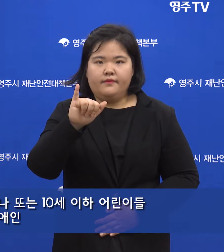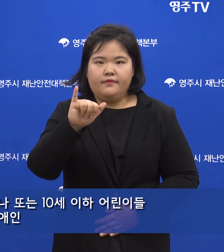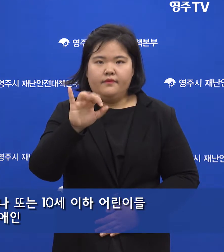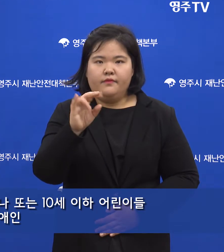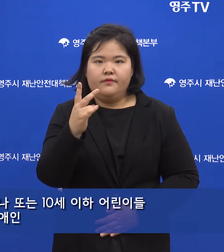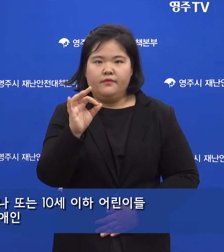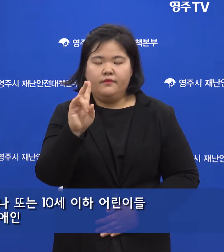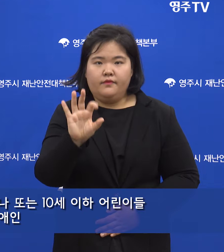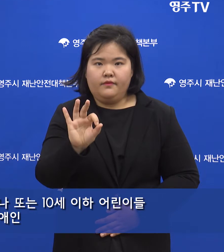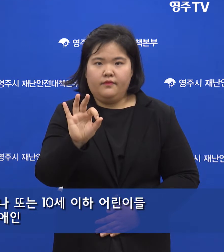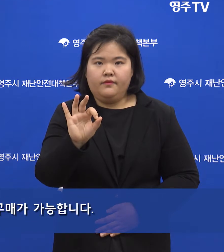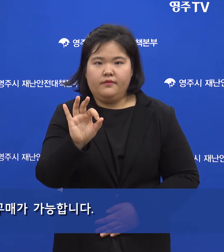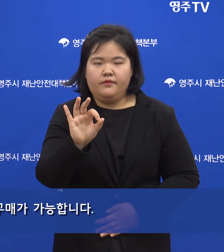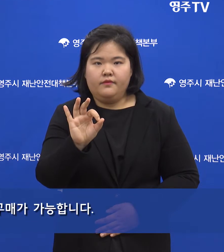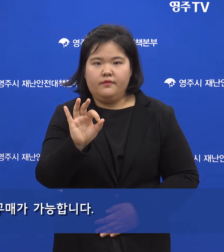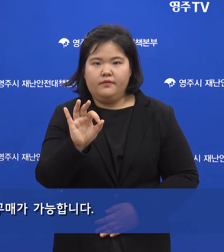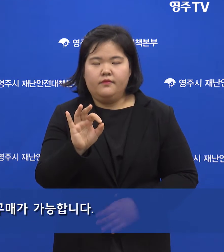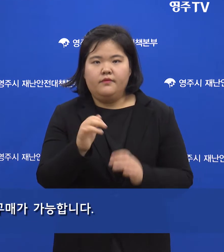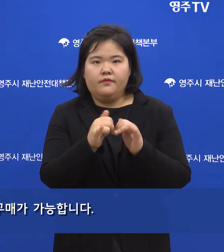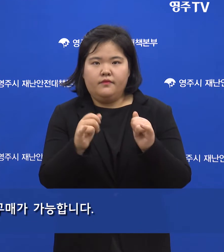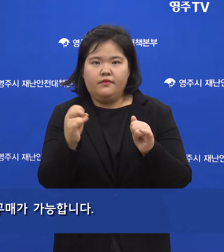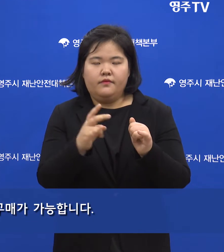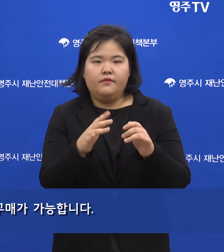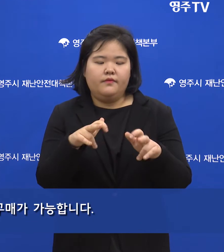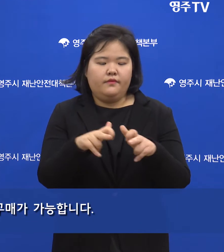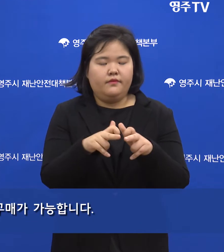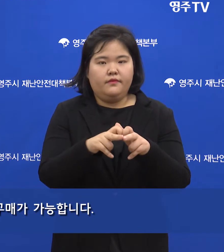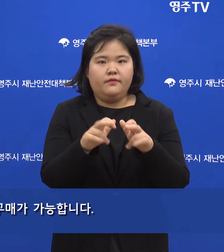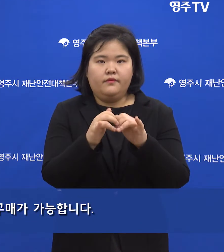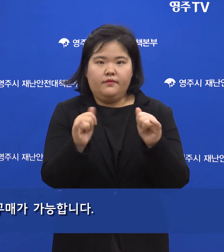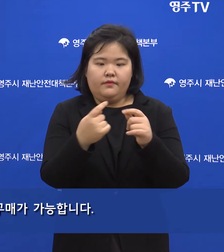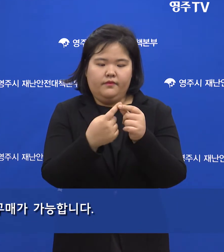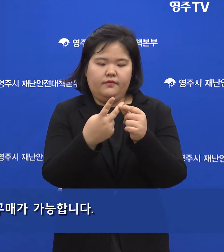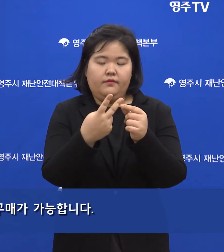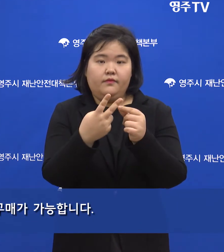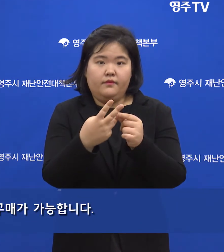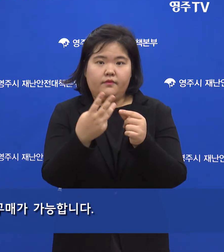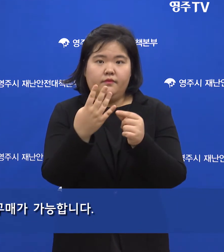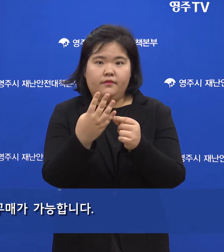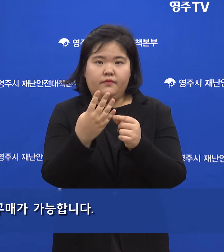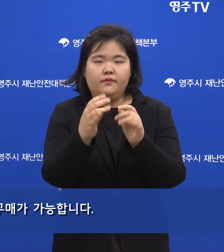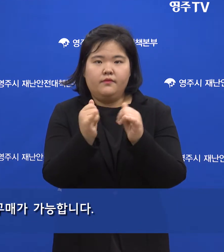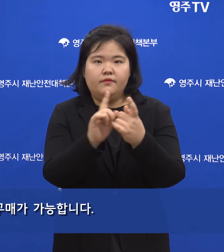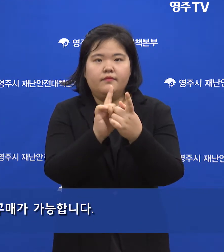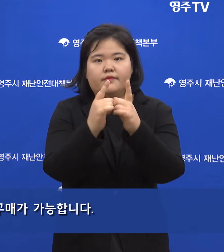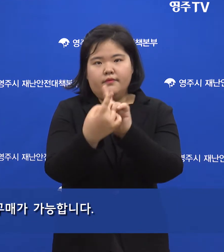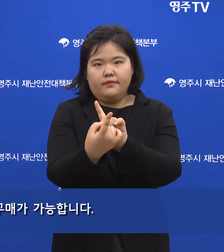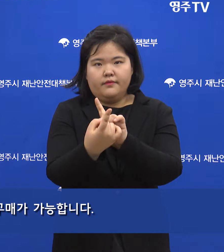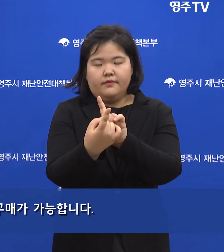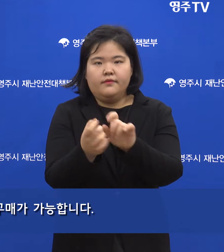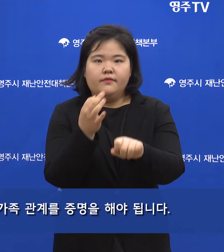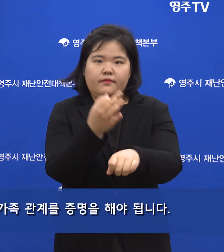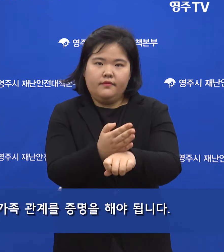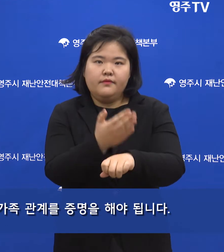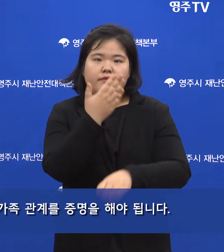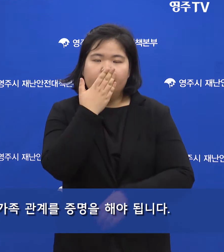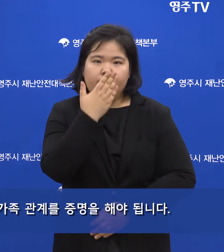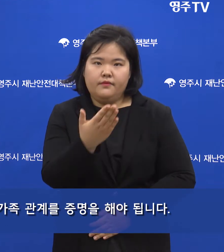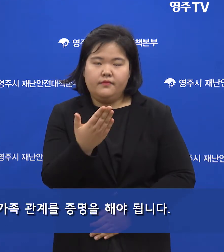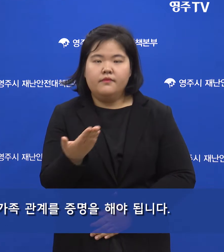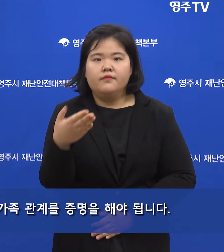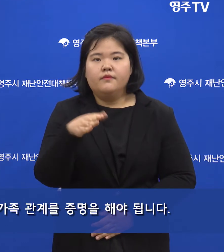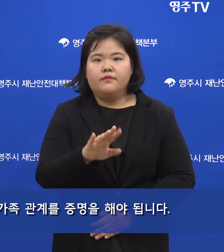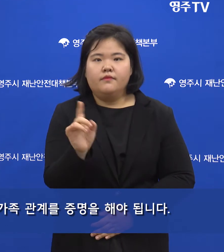장기요양급여 수급자 장애인 이런 분들은 대리로 이렇게 구매를 가능합니다.